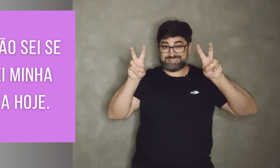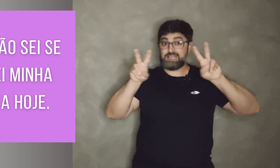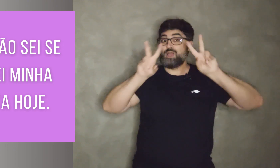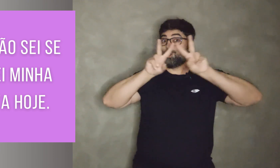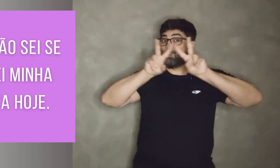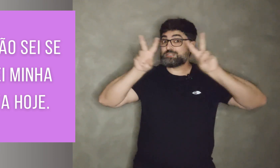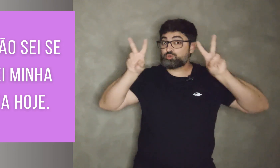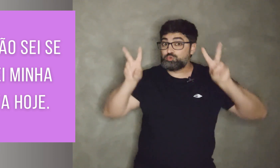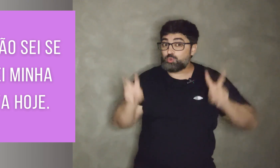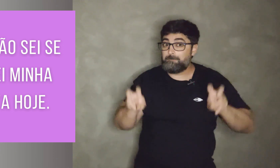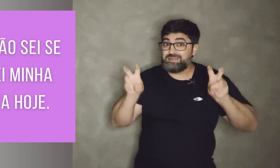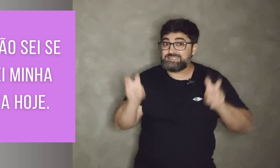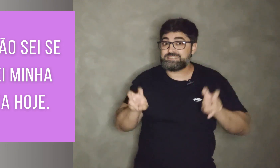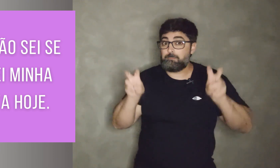frase, o assunto